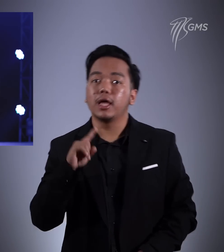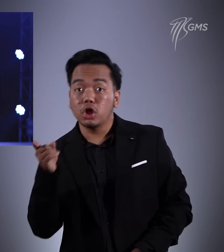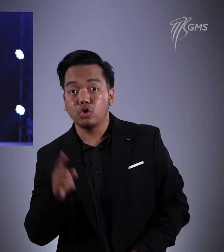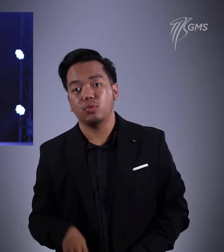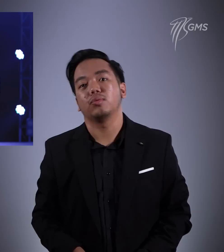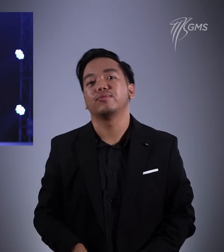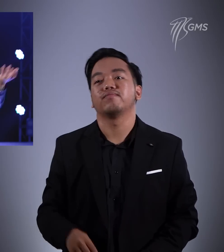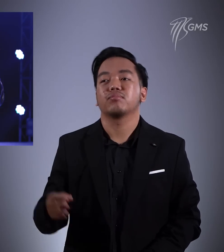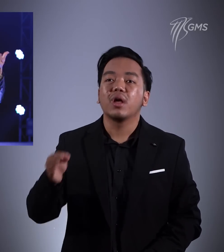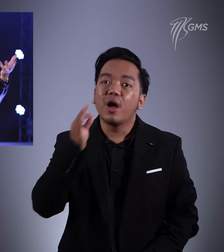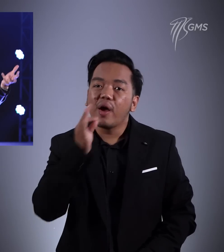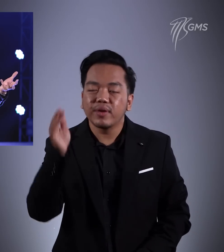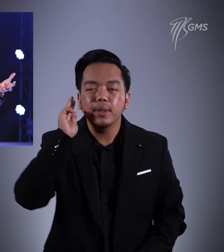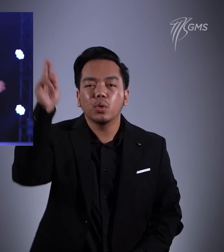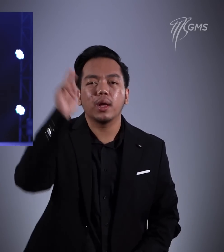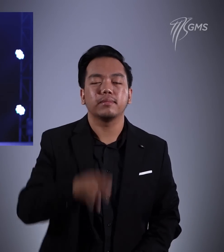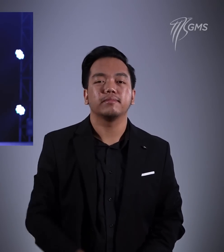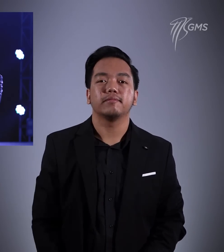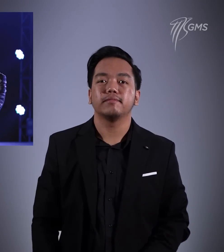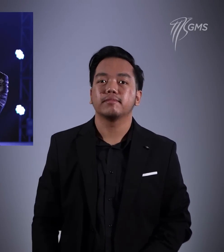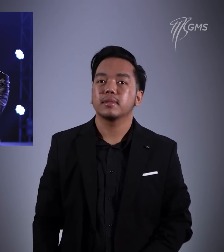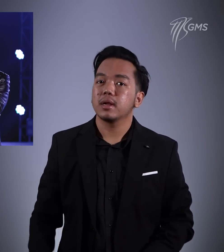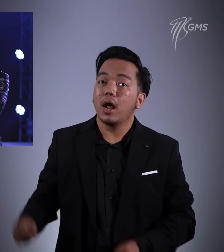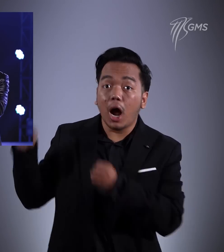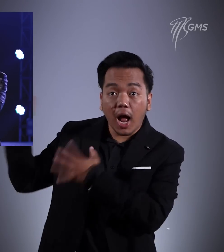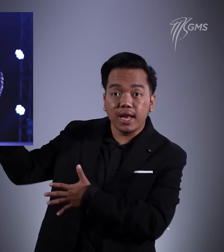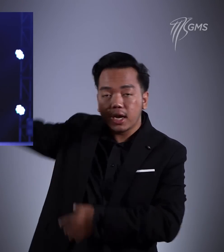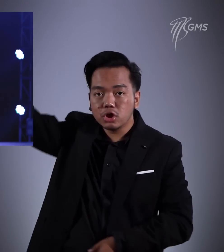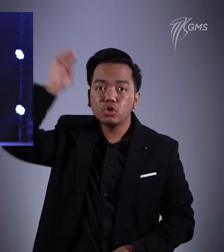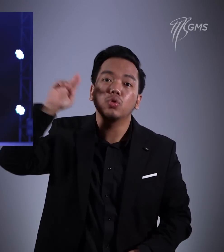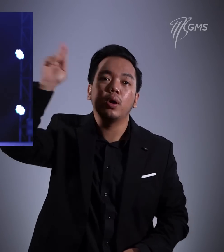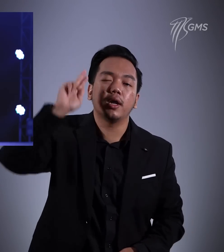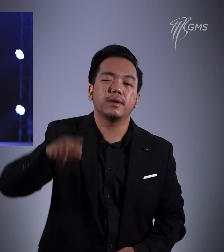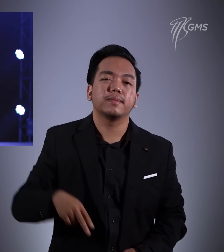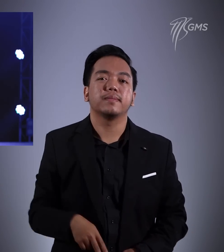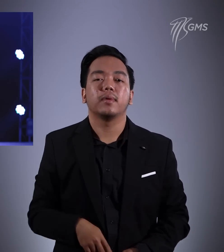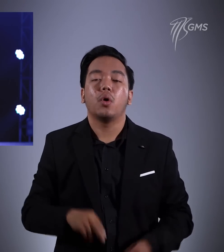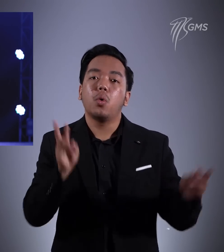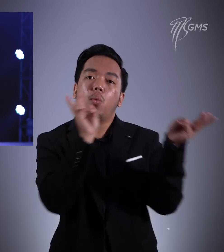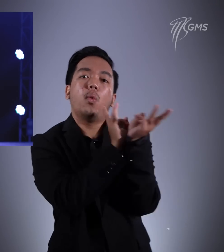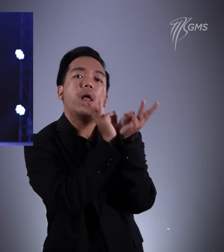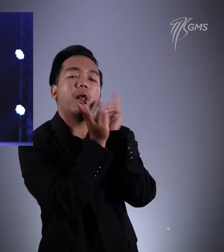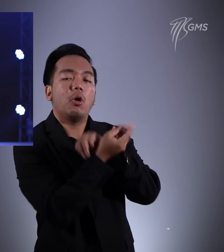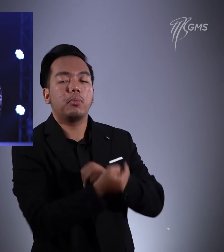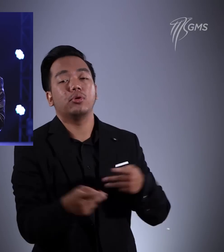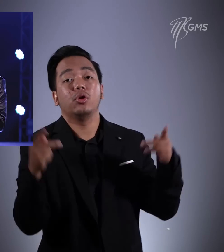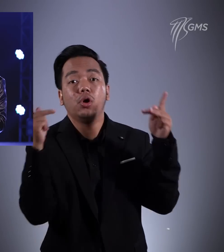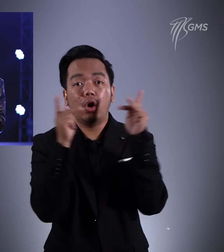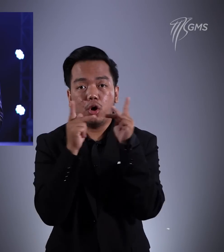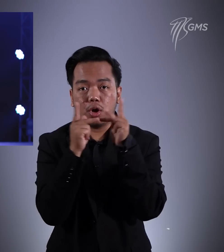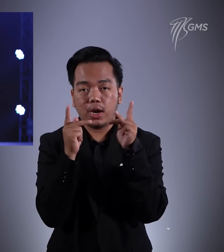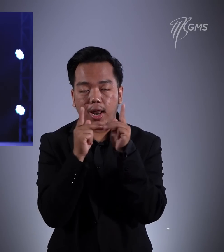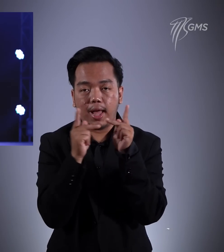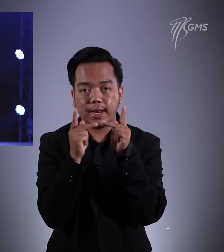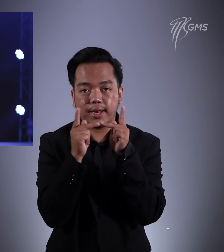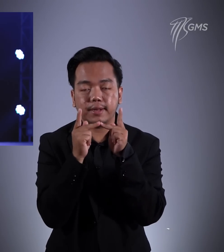dua. Hadirat Allah, sekalipun lewat online atau benar-benar on-site kalau kita beribadah di gereja, atau saat teduh